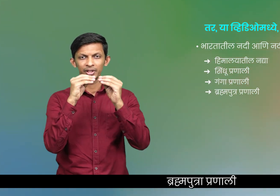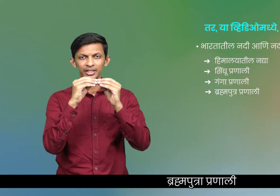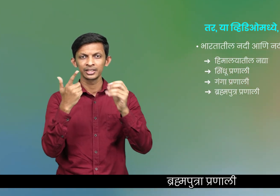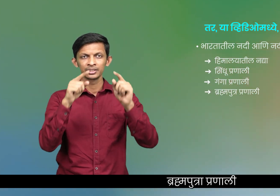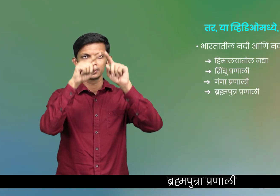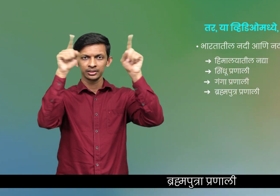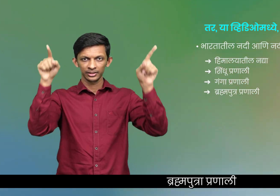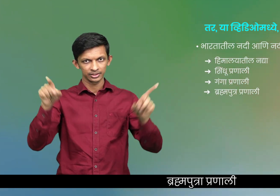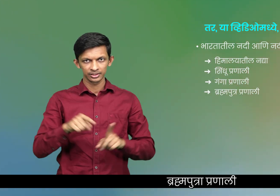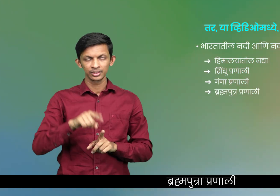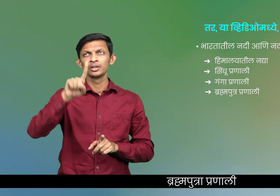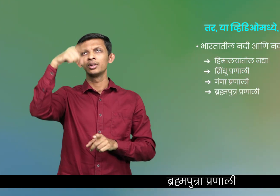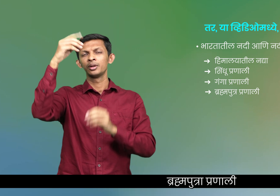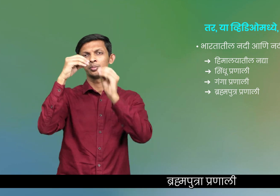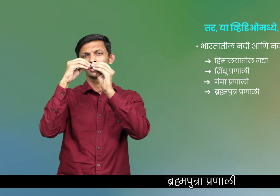ब्रह्मपुत्रा प्रणाली,